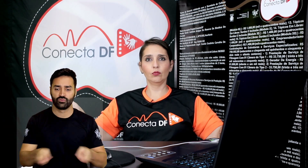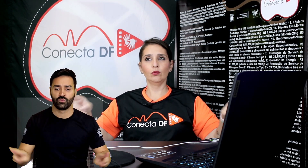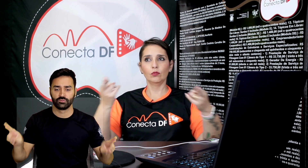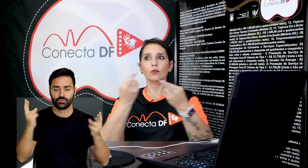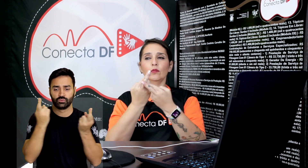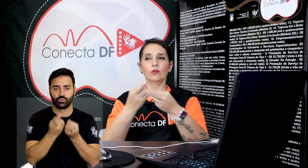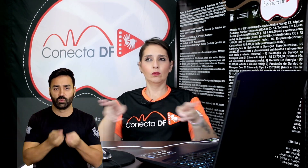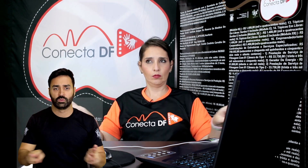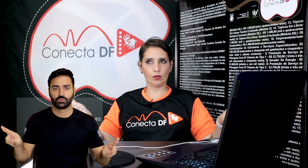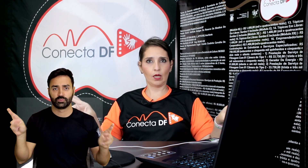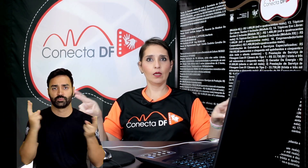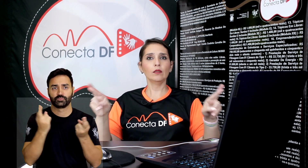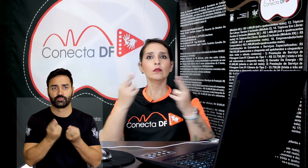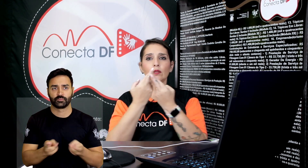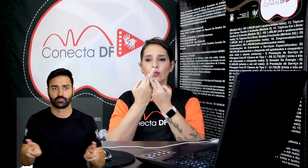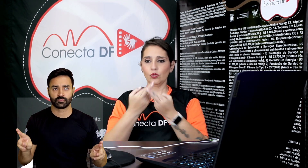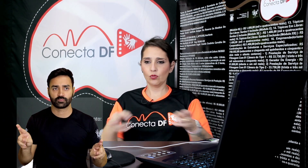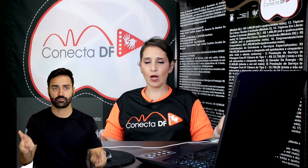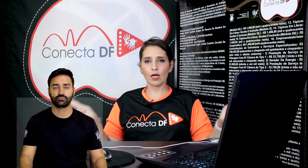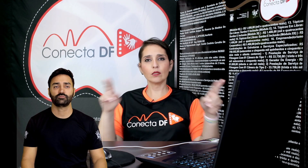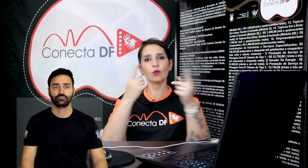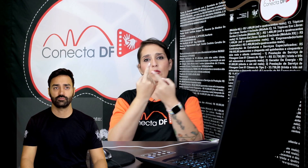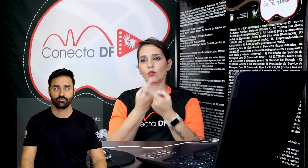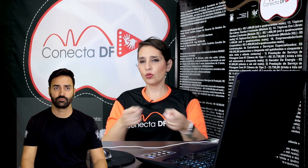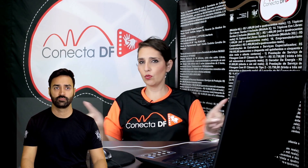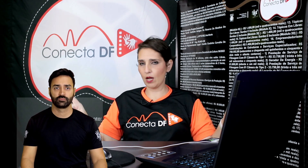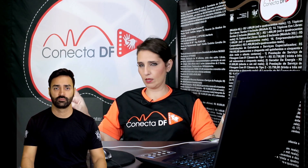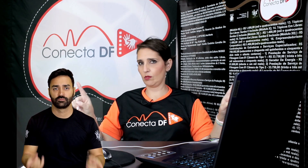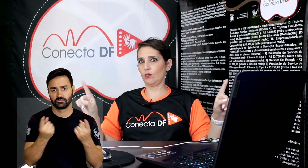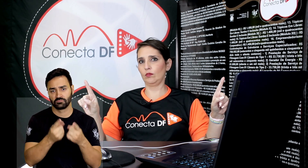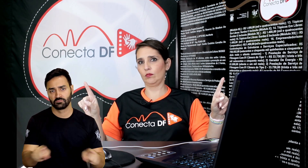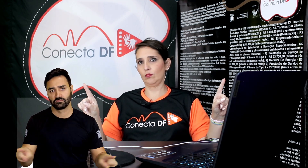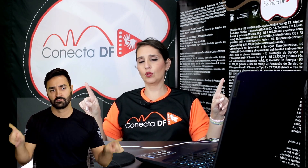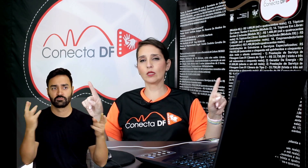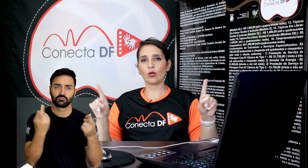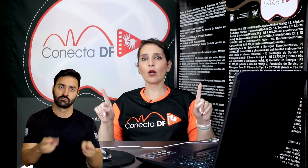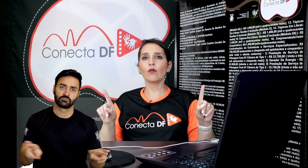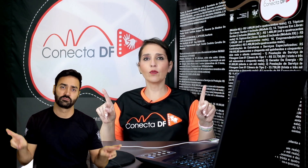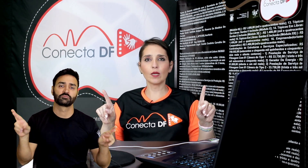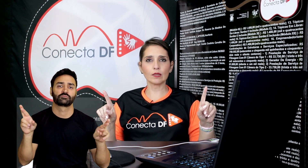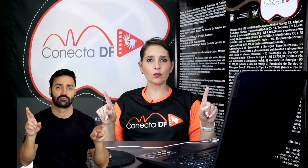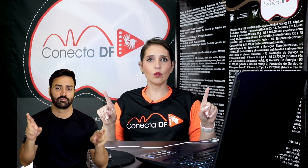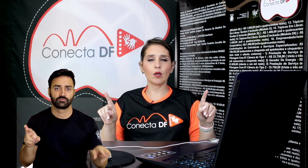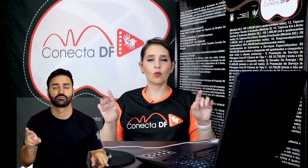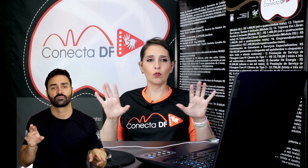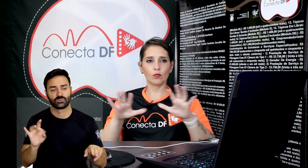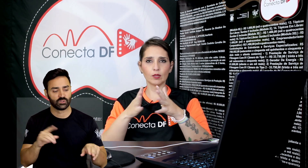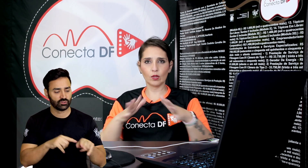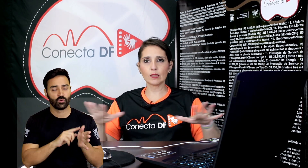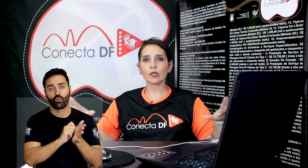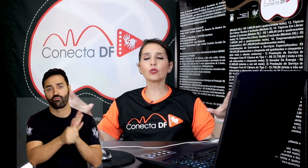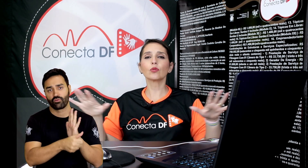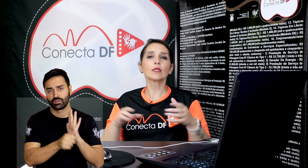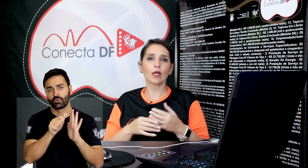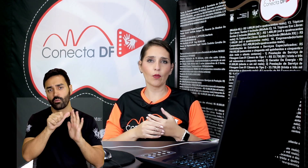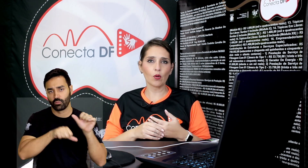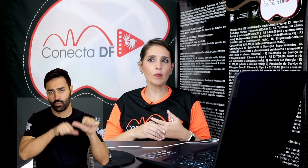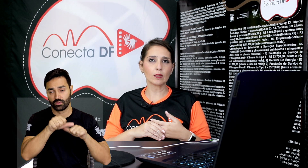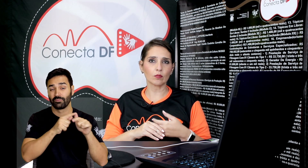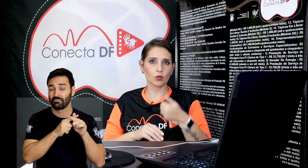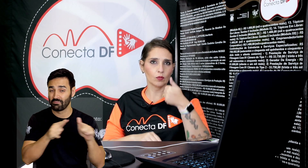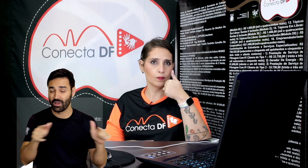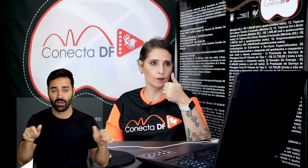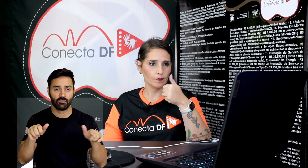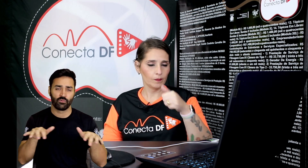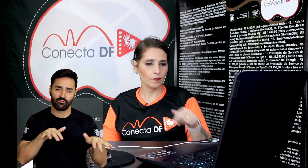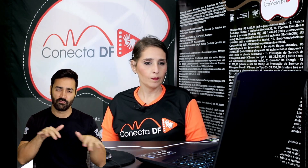churrasco. Tá? Churrasco ou então churrasco. Muda só a configuração de mão, mas o restante do sinal é o